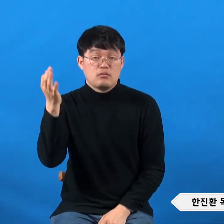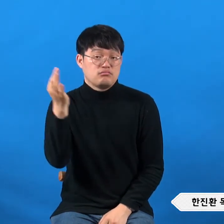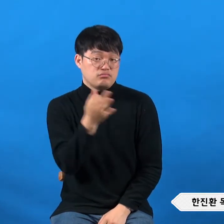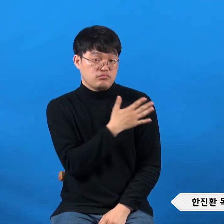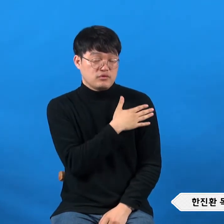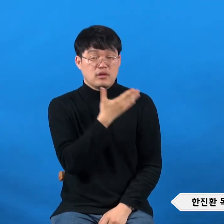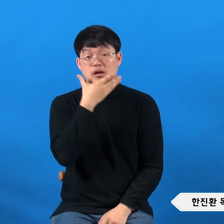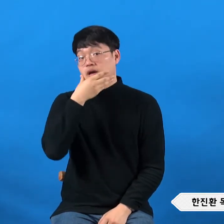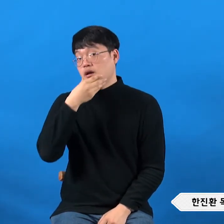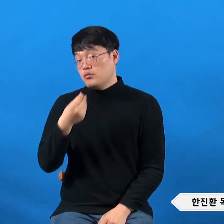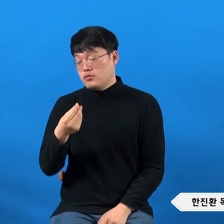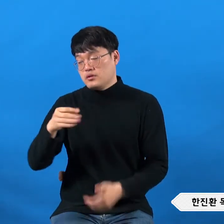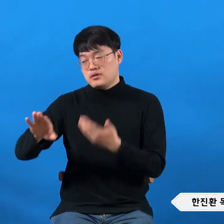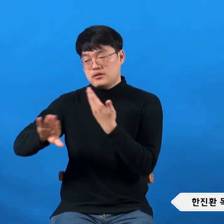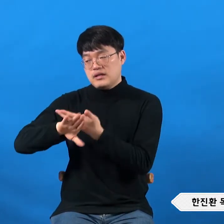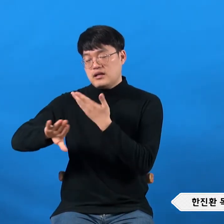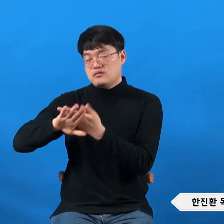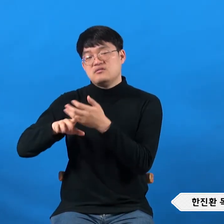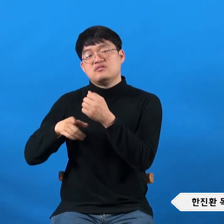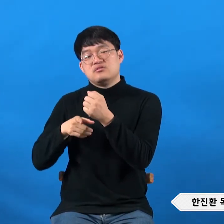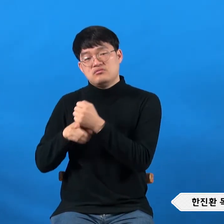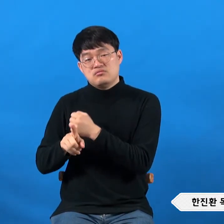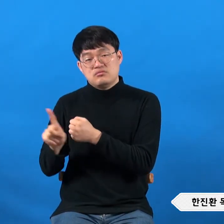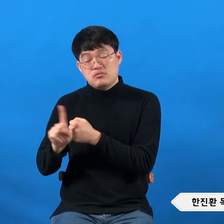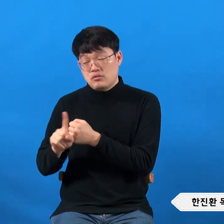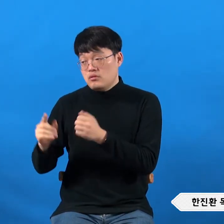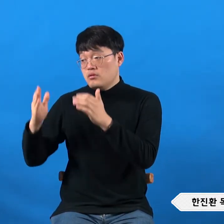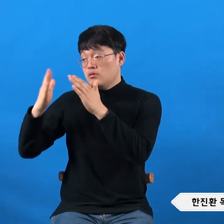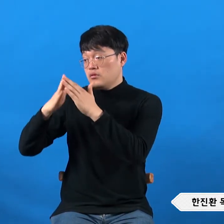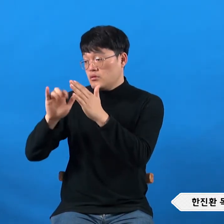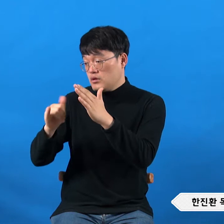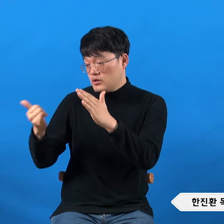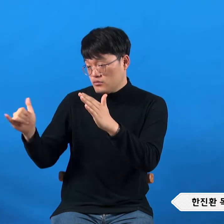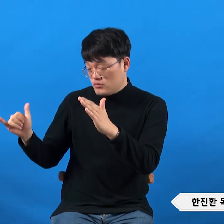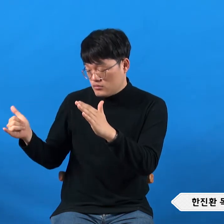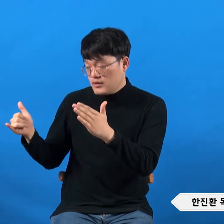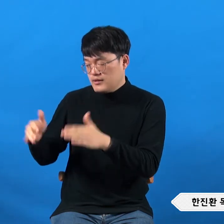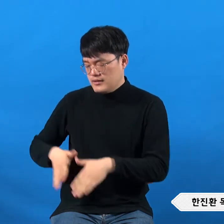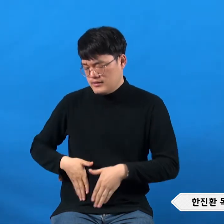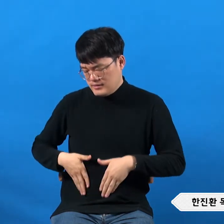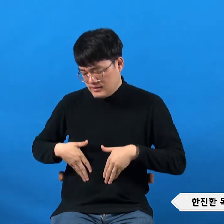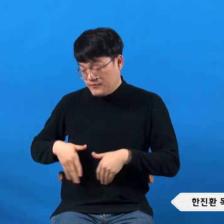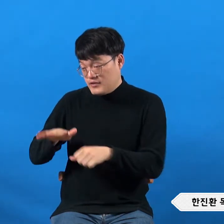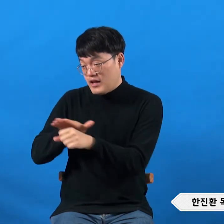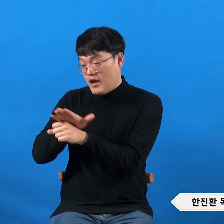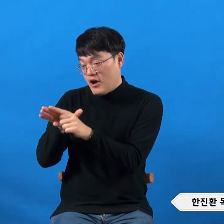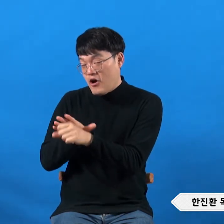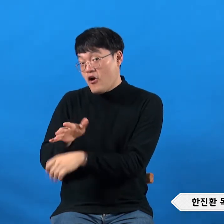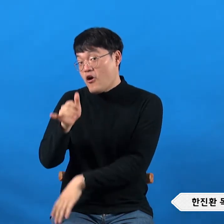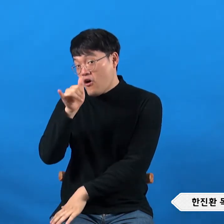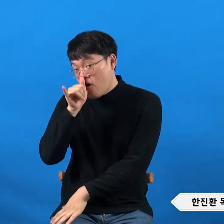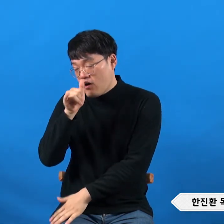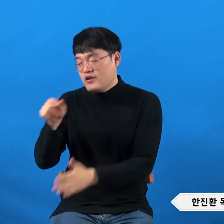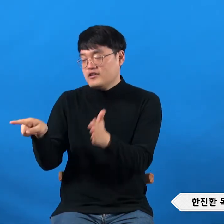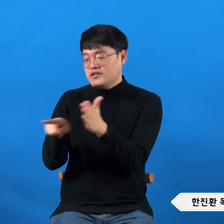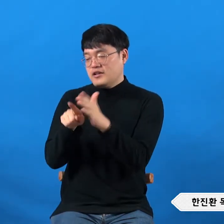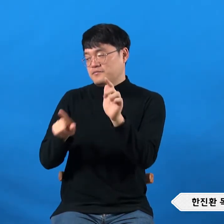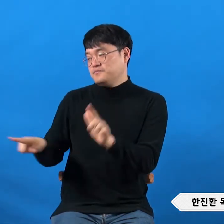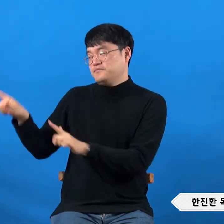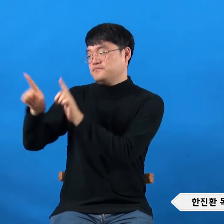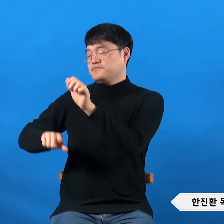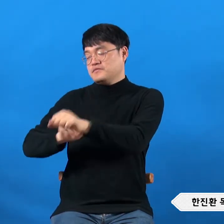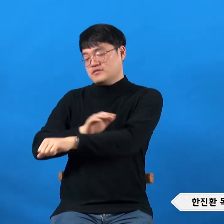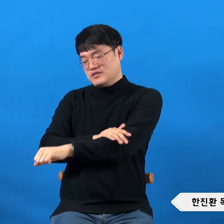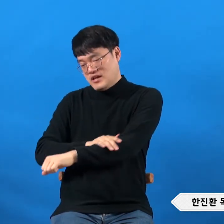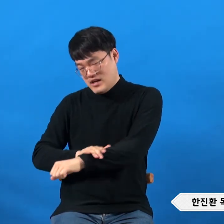부자가 행복한 것은 다른 이유였습니다. 가족 간에 따뜻한 사랑이 있다든지